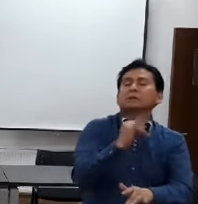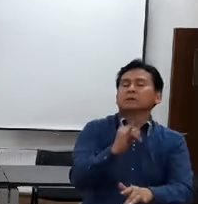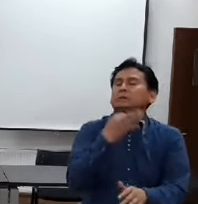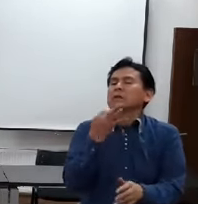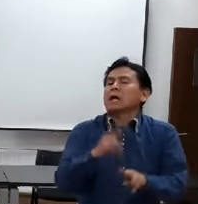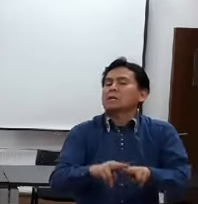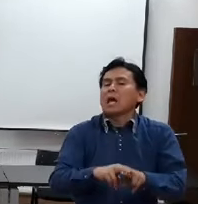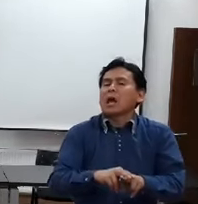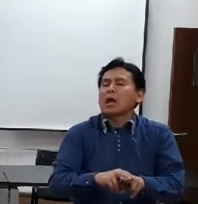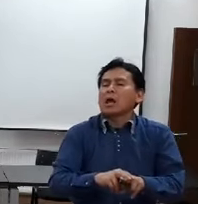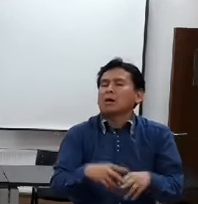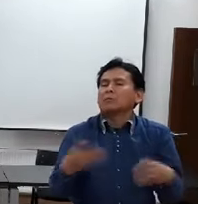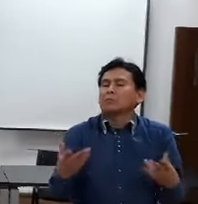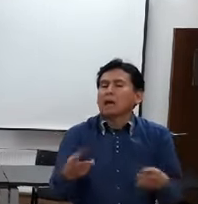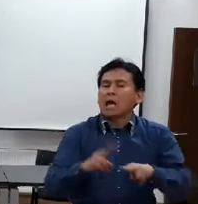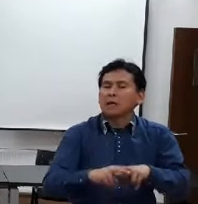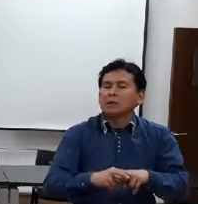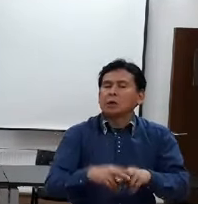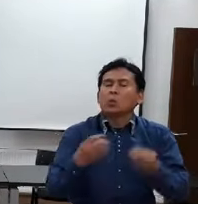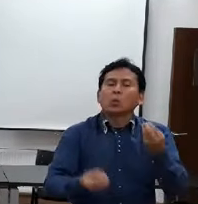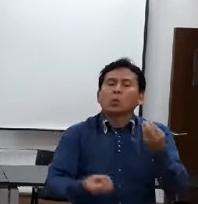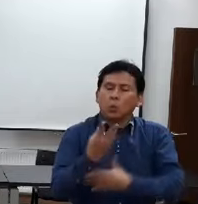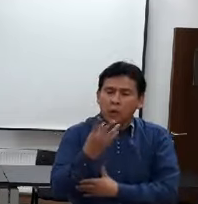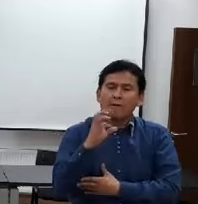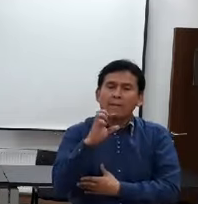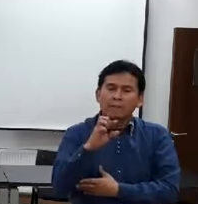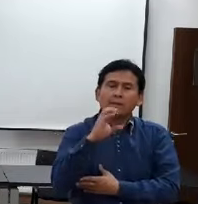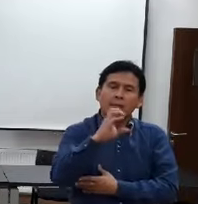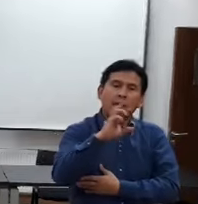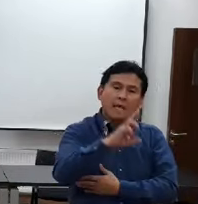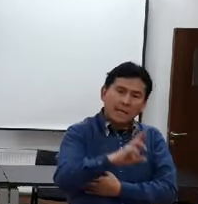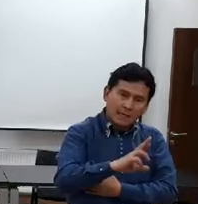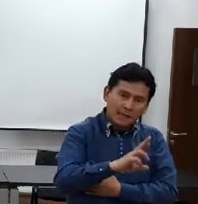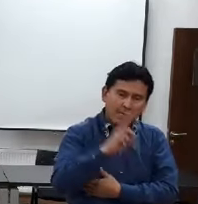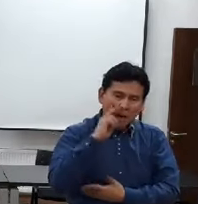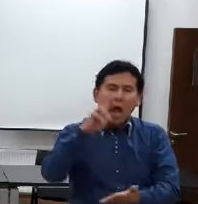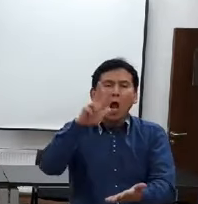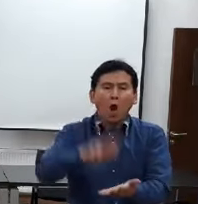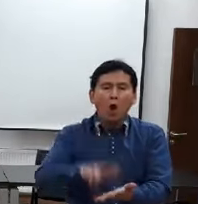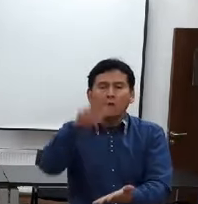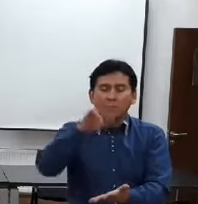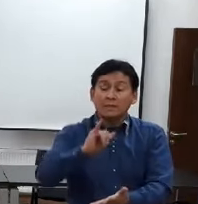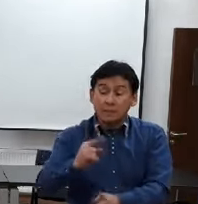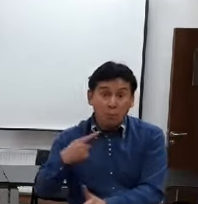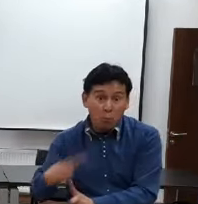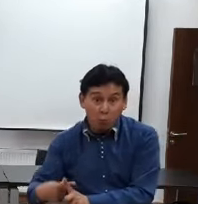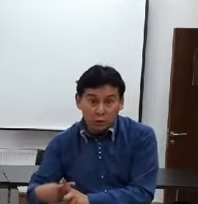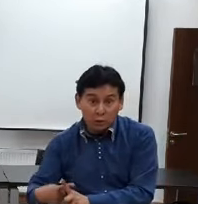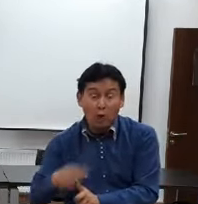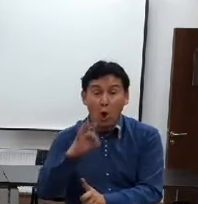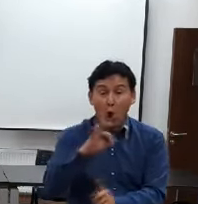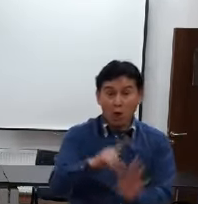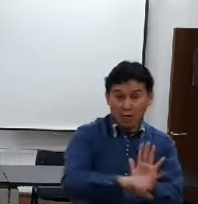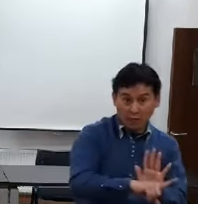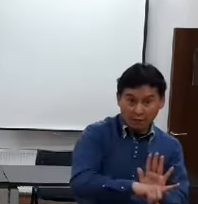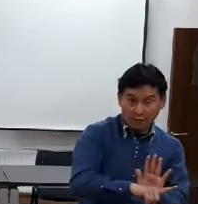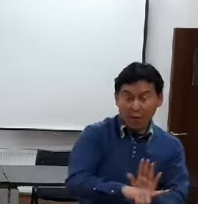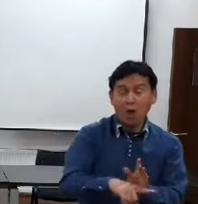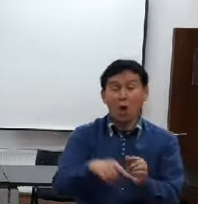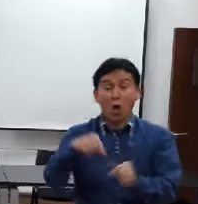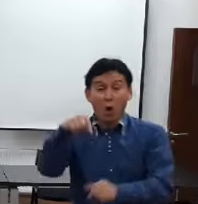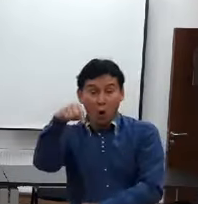era hacer una nueva PCR para confirmar si era positiva o negativa hoy